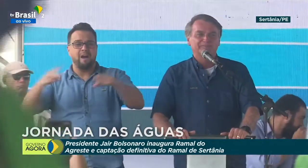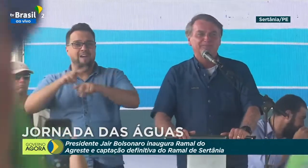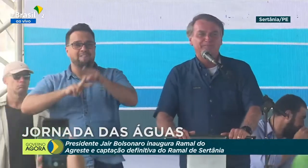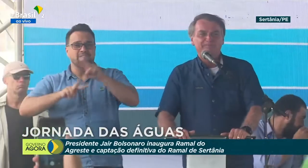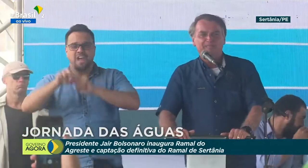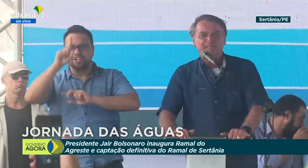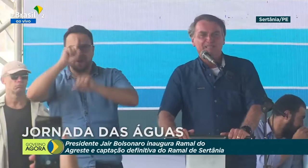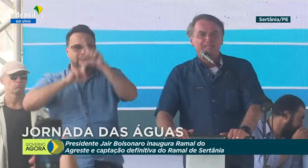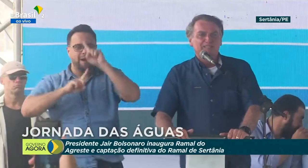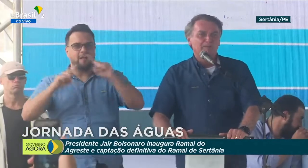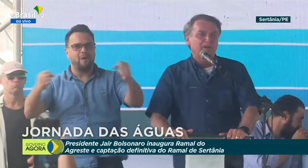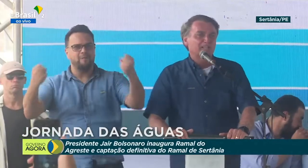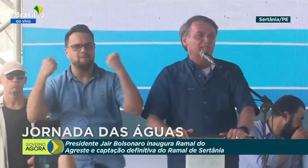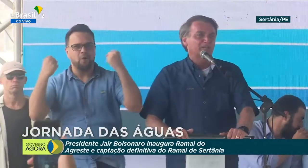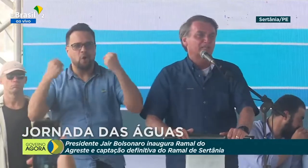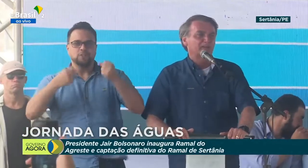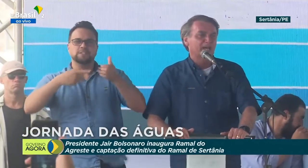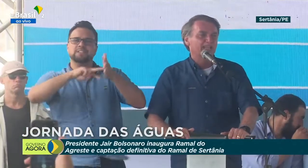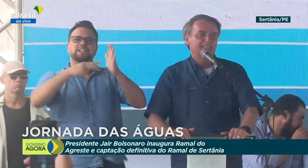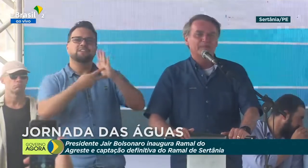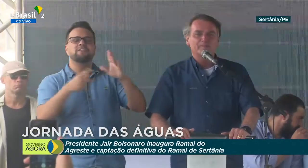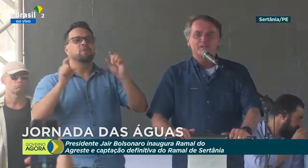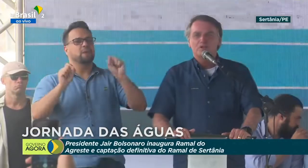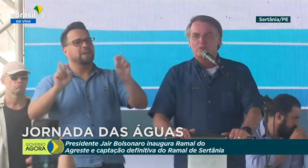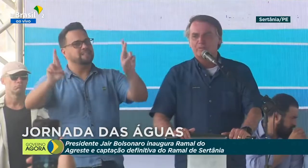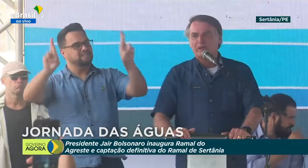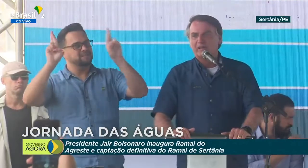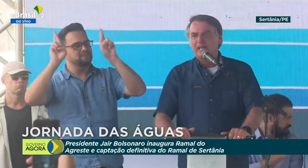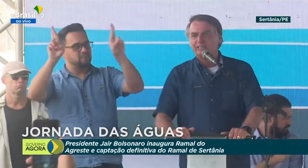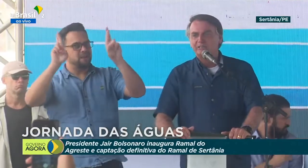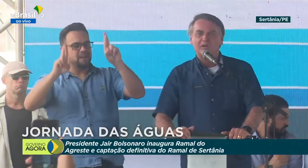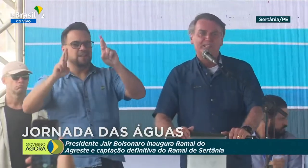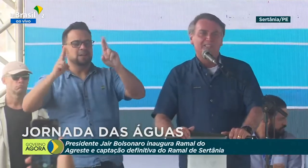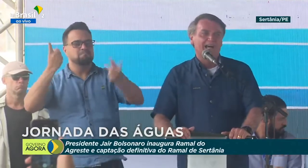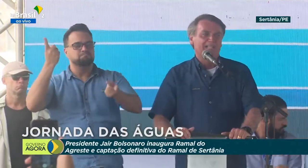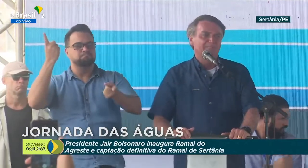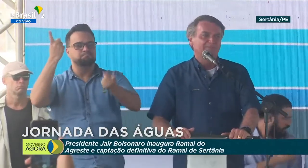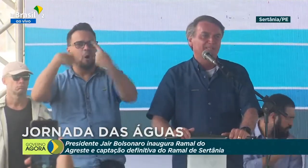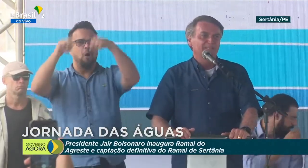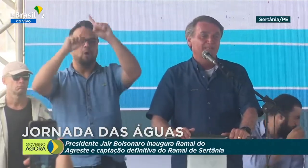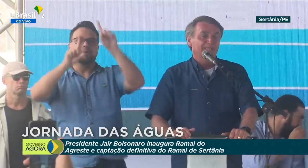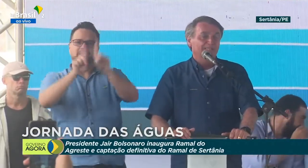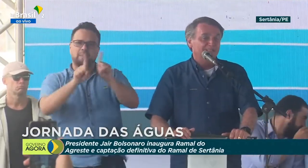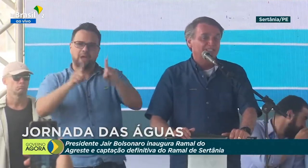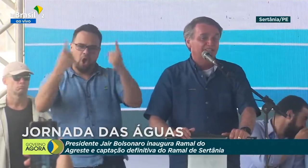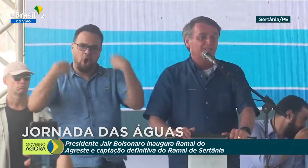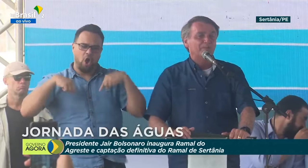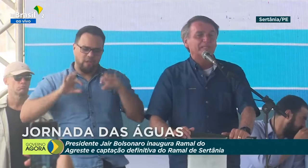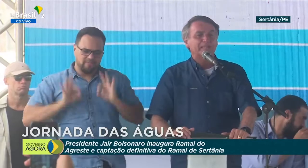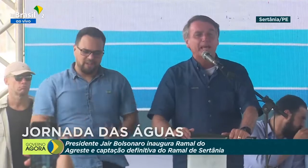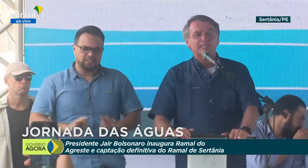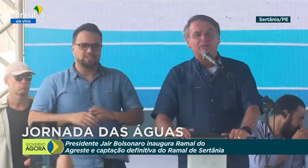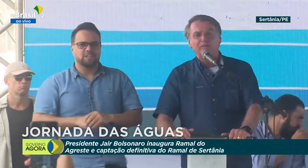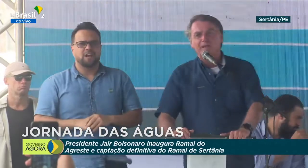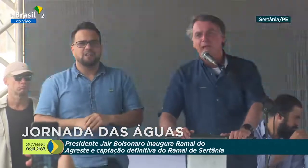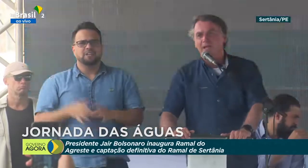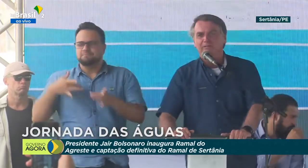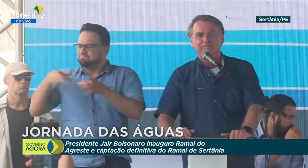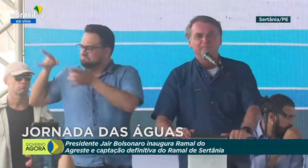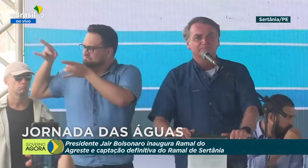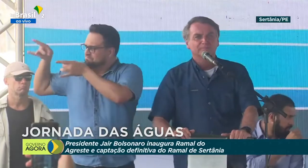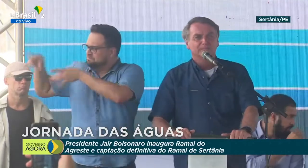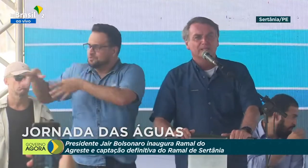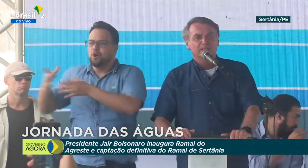amarelo, simbolizando a esperança, o progresso e a honestidade. Deixando para trás o